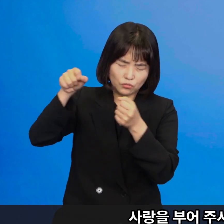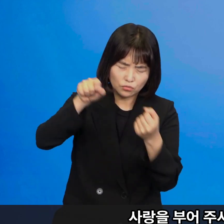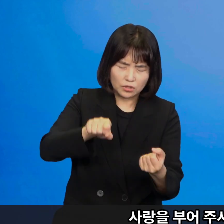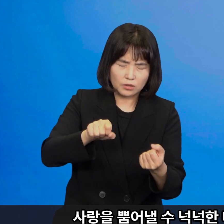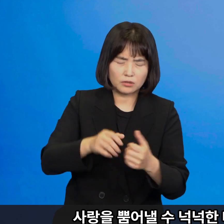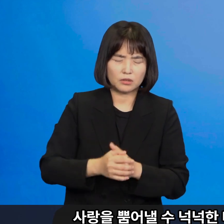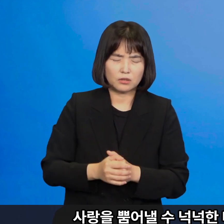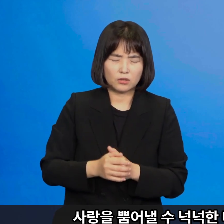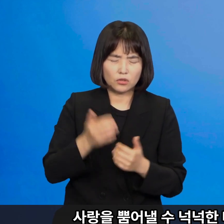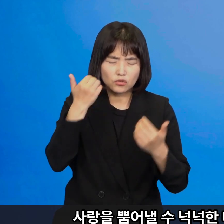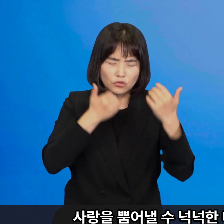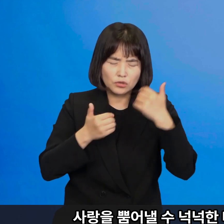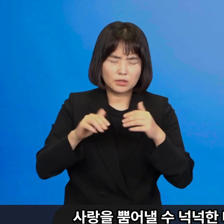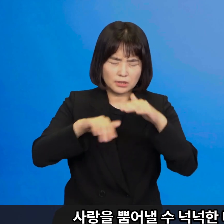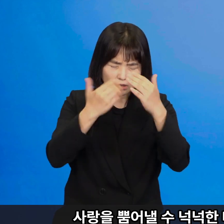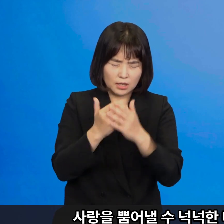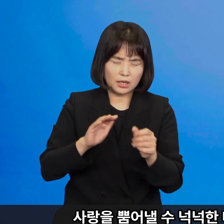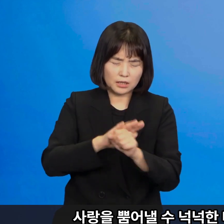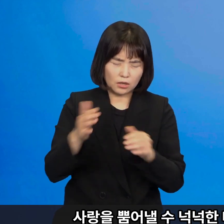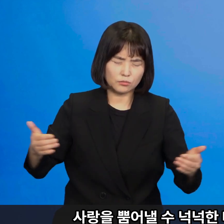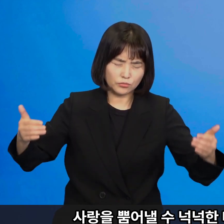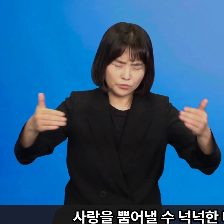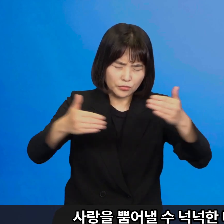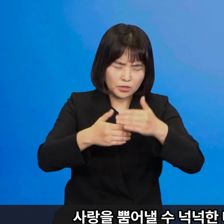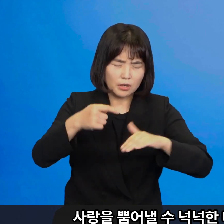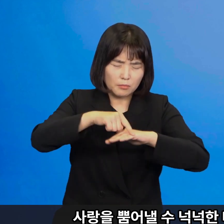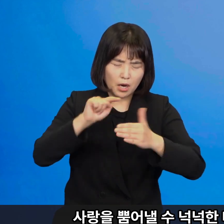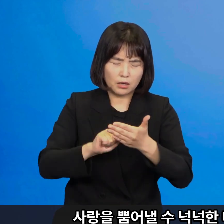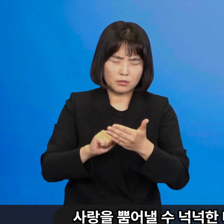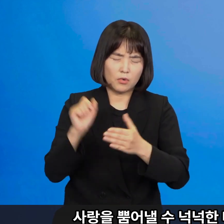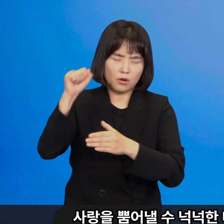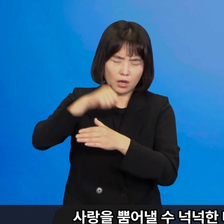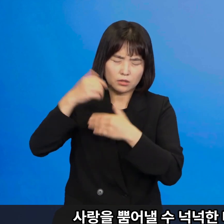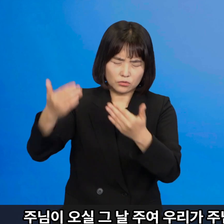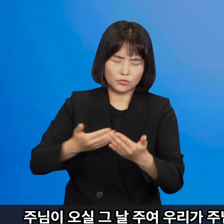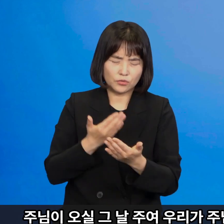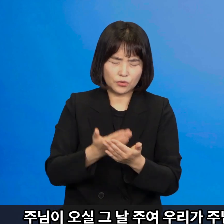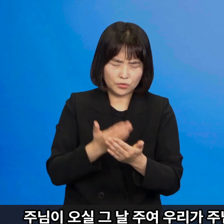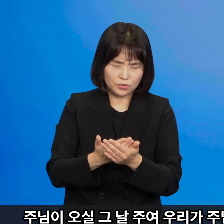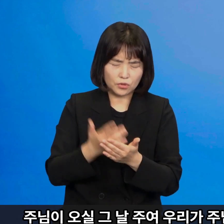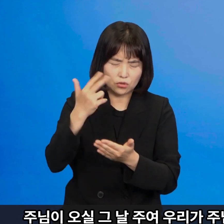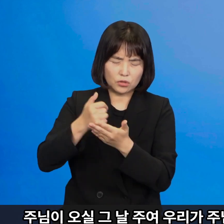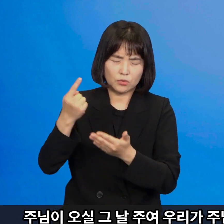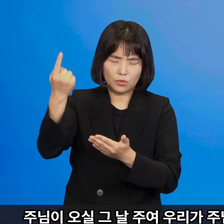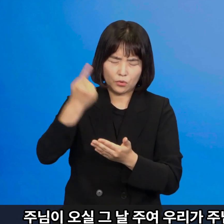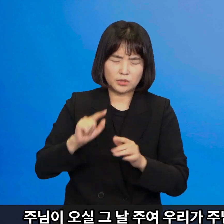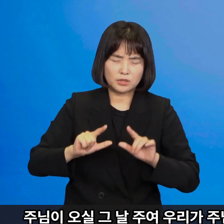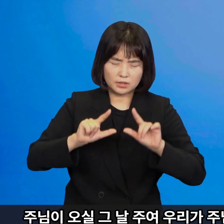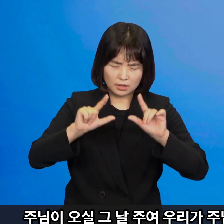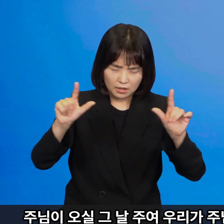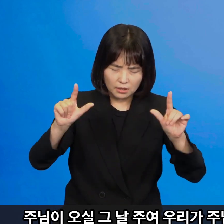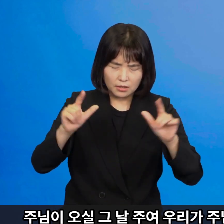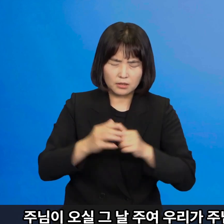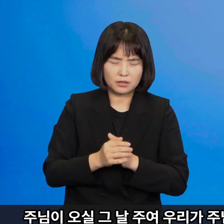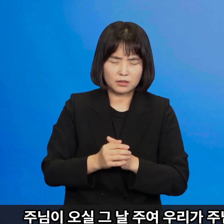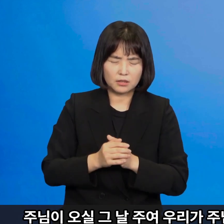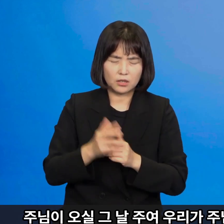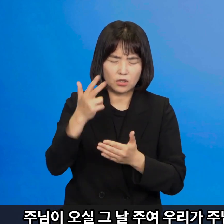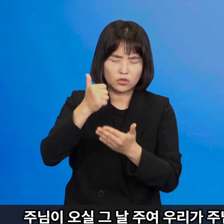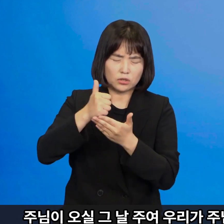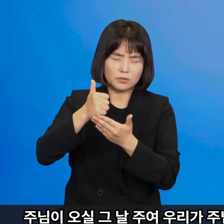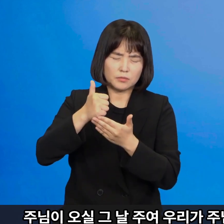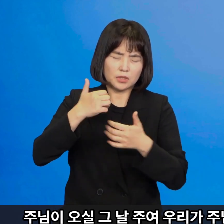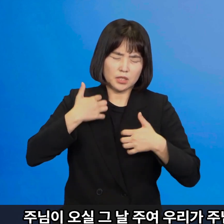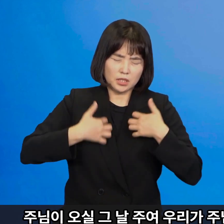누구도 다 사랑으로 품어낼 수 있는 넉넉한 마음을 허락하여 주시옵소서. 주님이 오실 그날 주여, 우리가 주님을 기쁨에